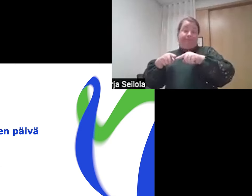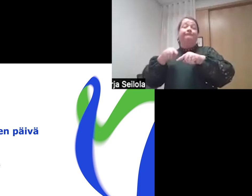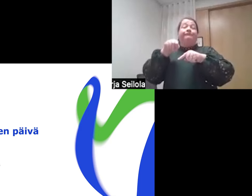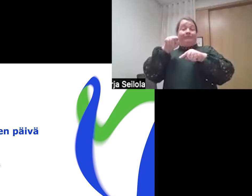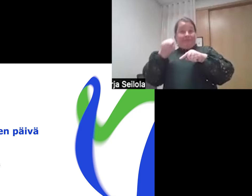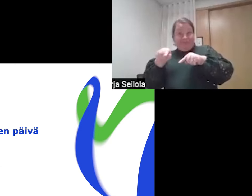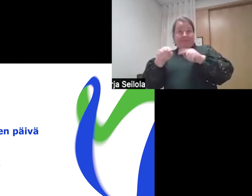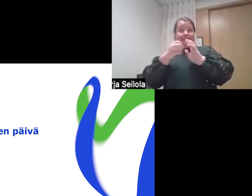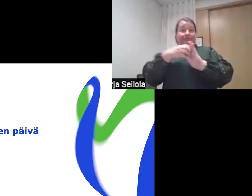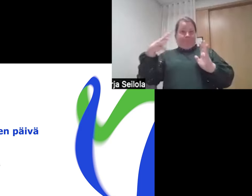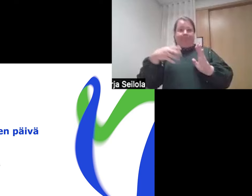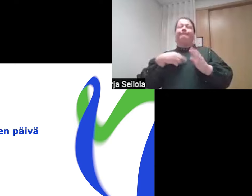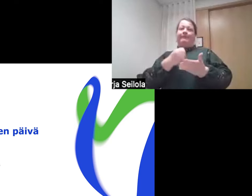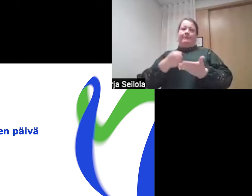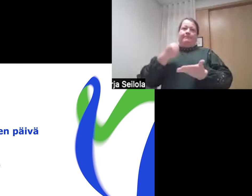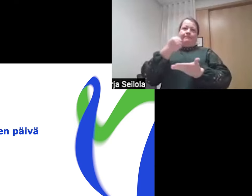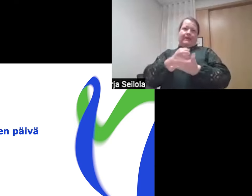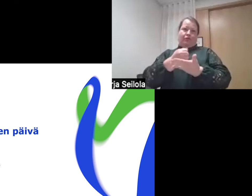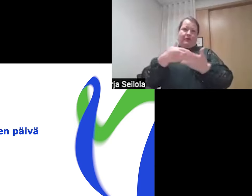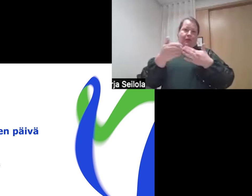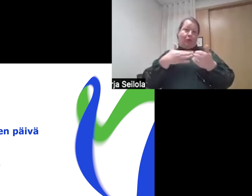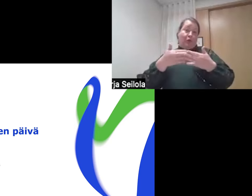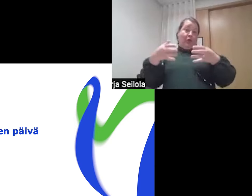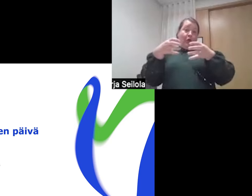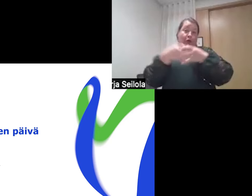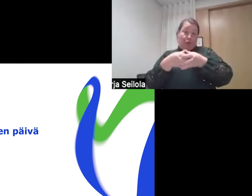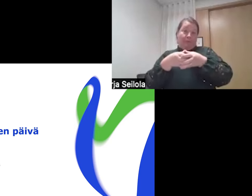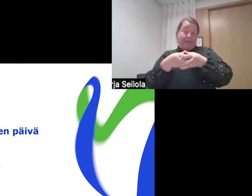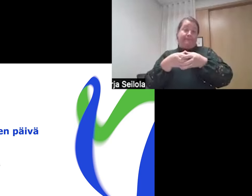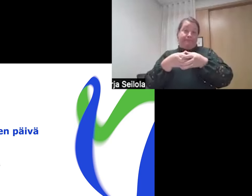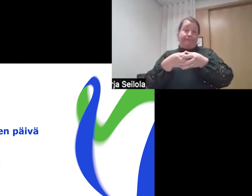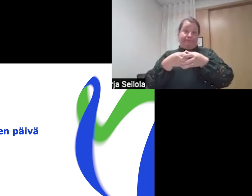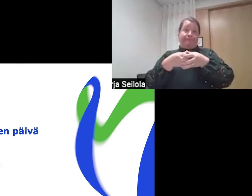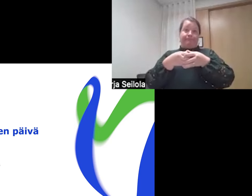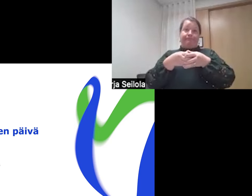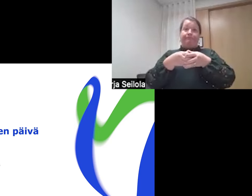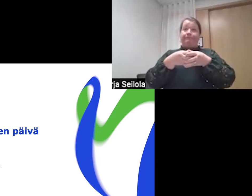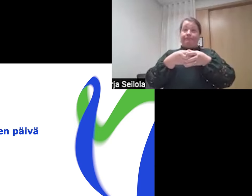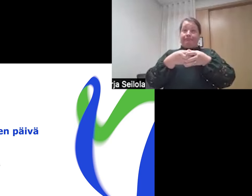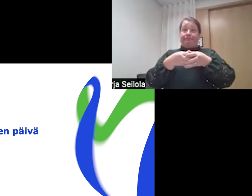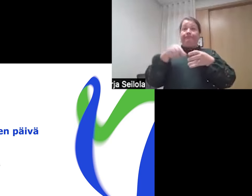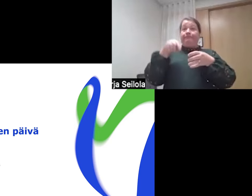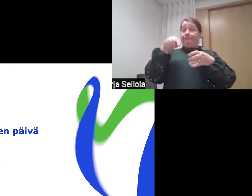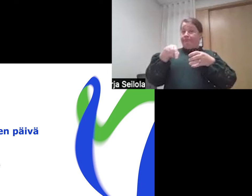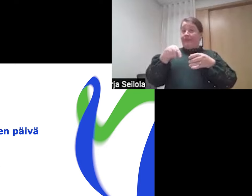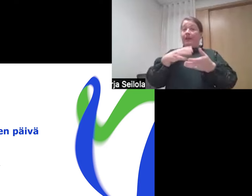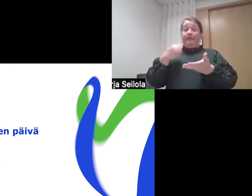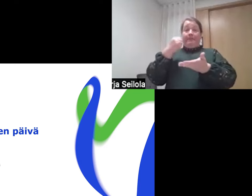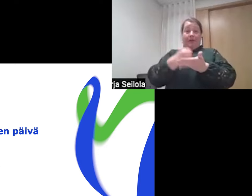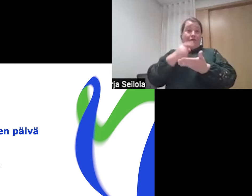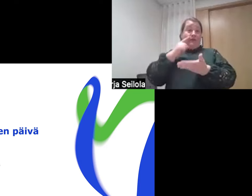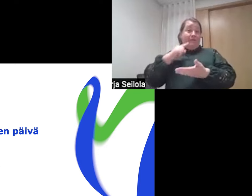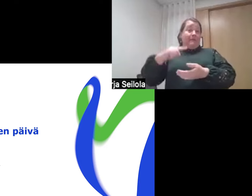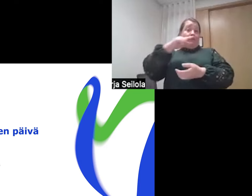mehän tiedämme, että yhteistyötä tehdään tällä hetkellä erityisesti opetusmateriaalien saamiseksi, koska niistä on valtavasti puutetta. Meillä on perustettu tämmöinen ad